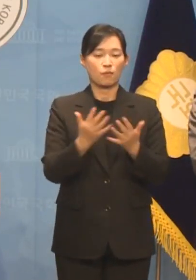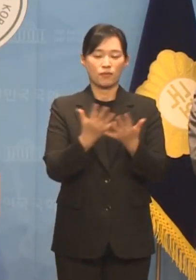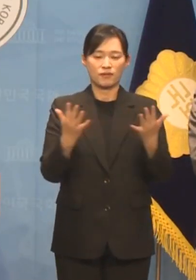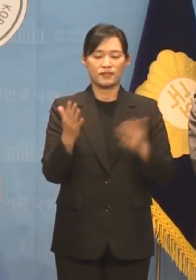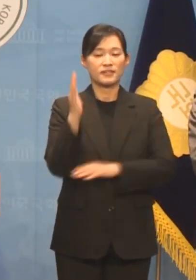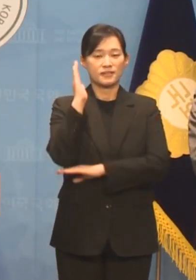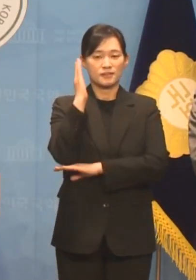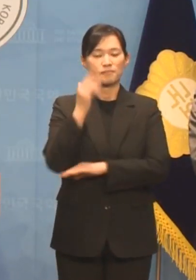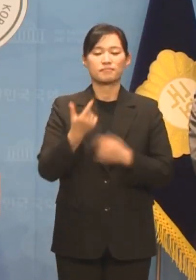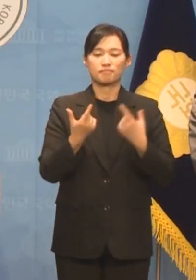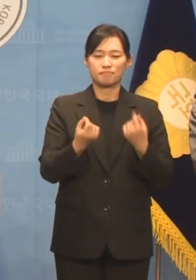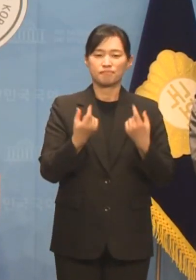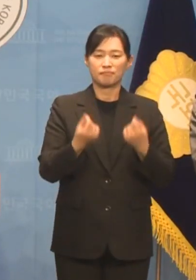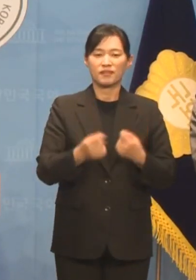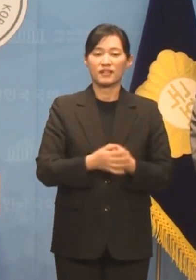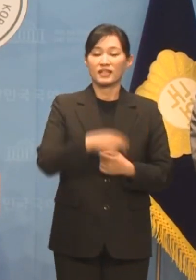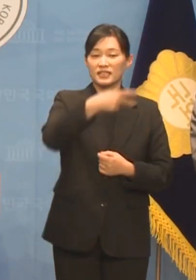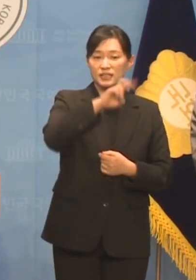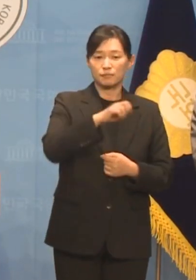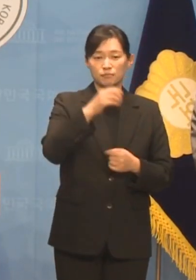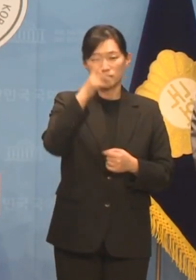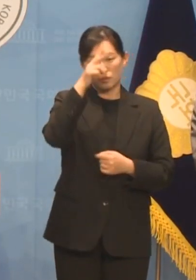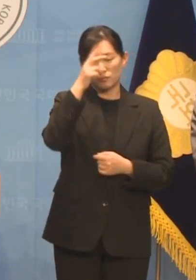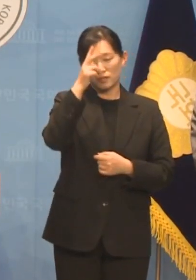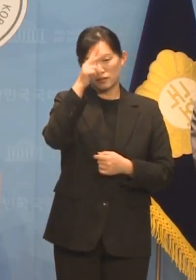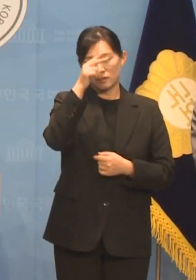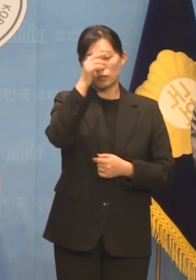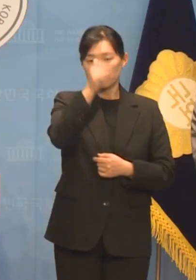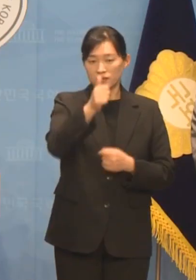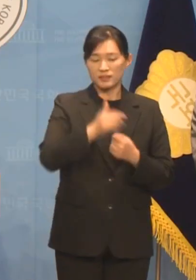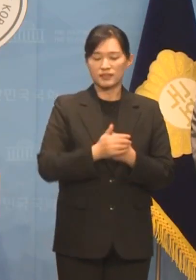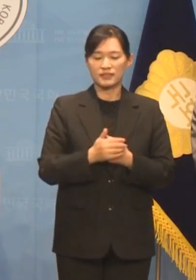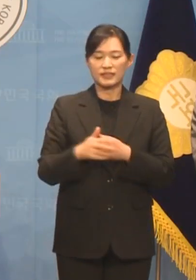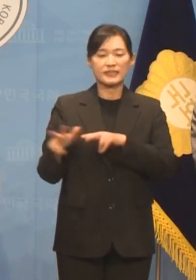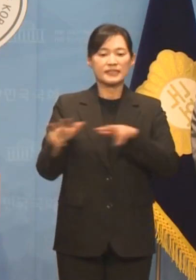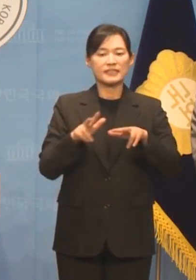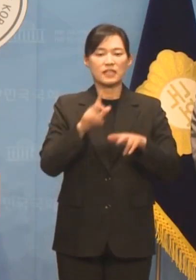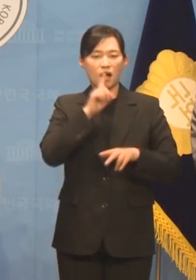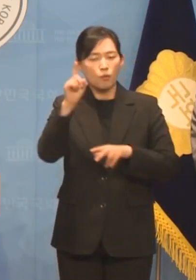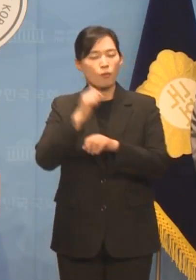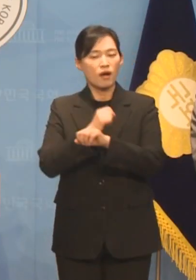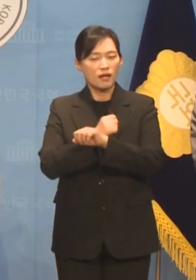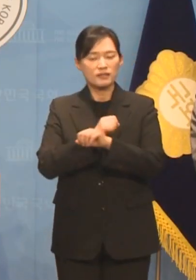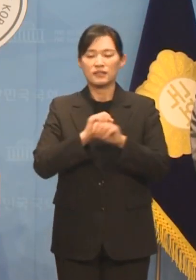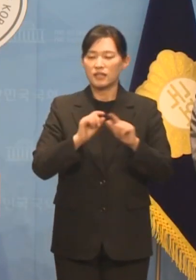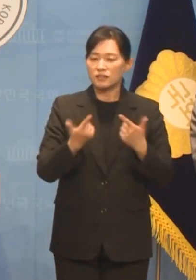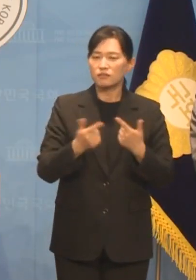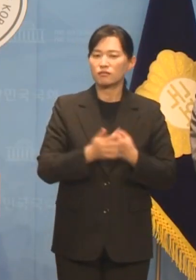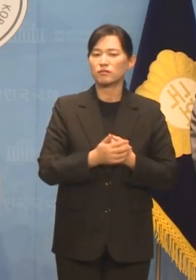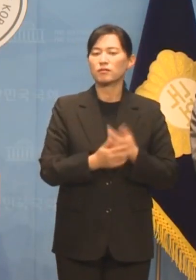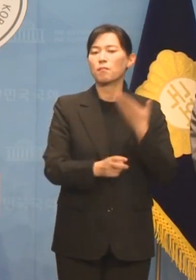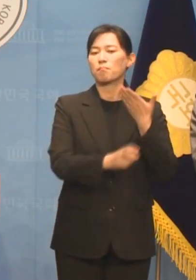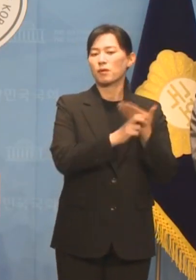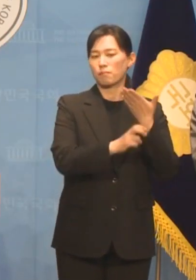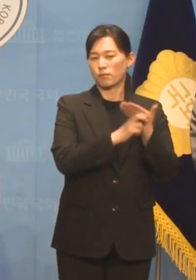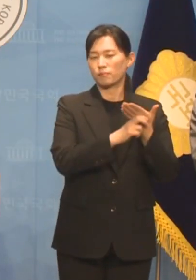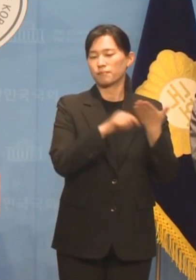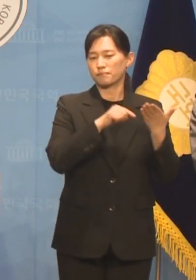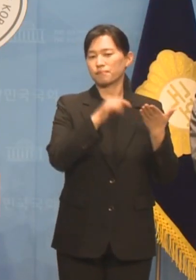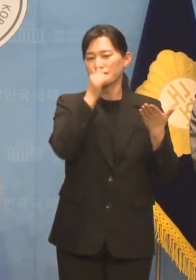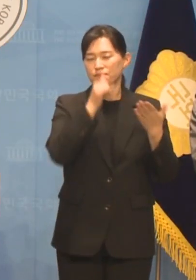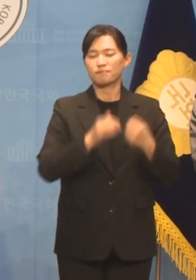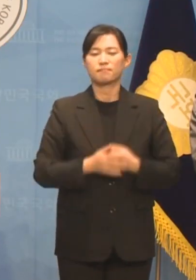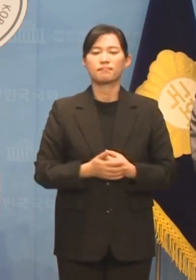지적한 바와 같이 심우정 총장이 즉시 항고를 행사하지 않은 것이 위헌 소지가